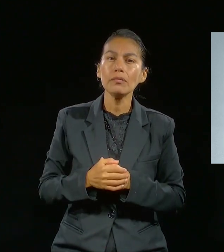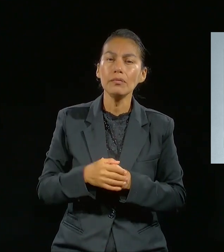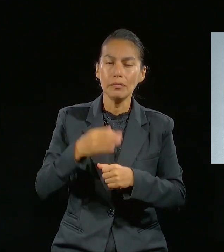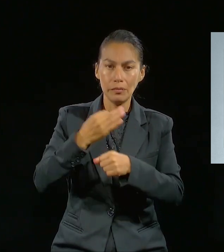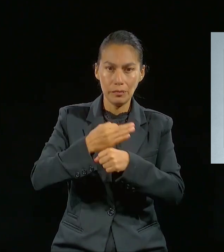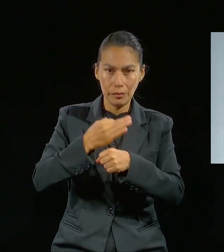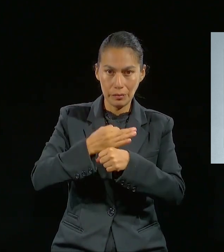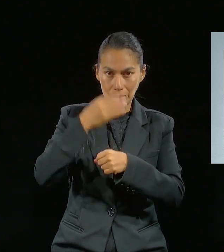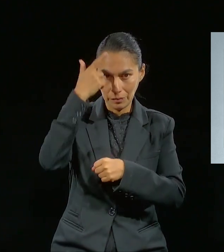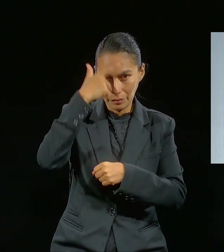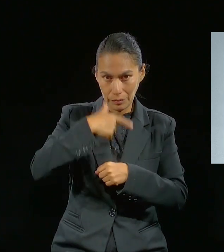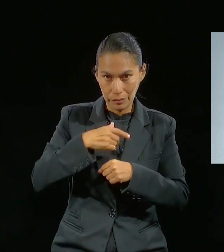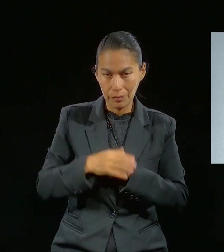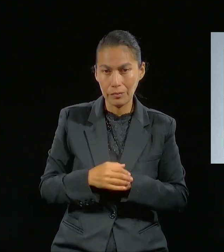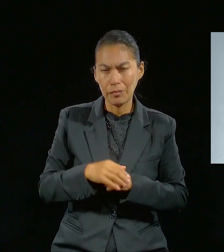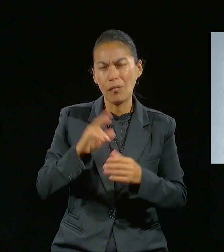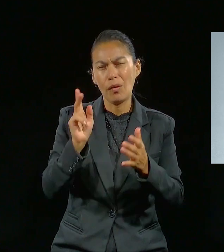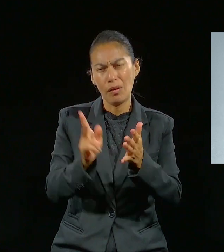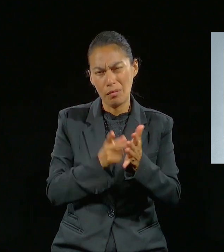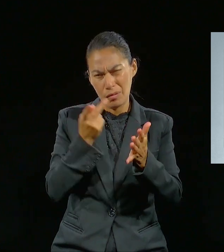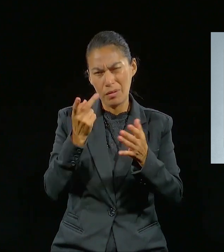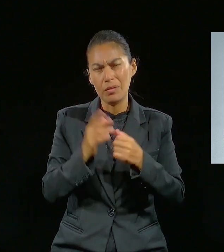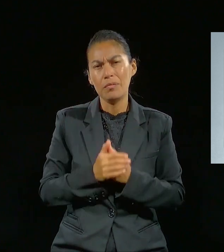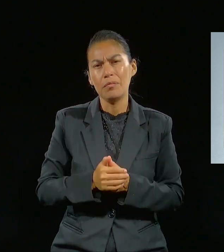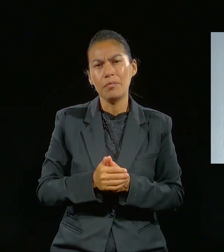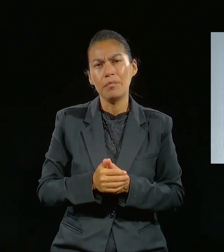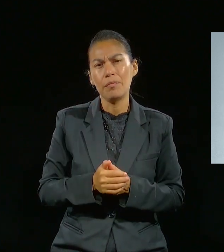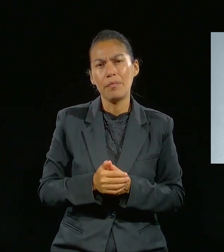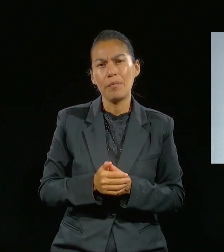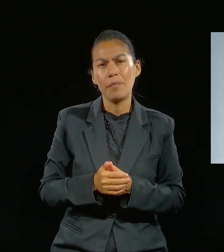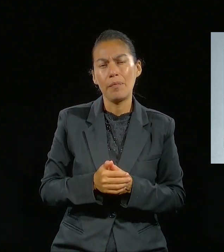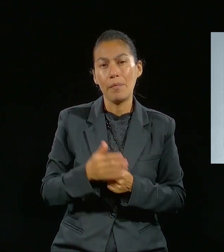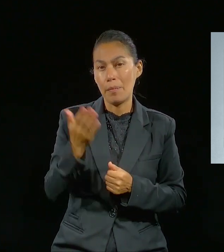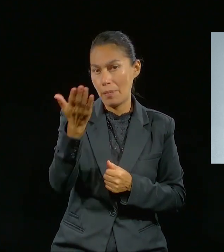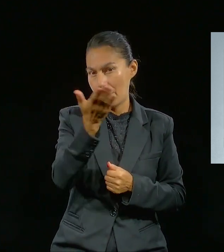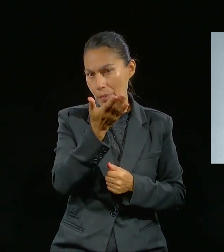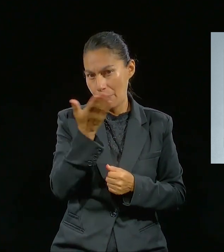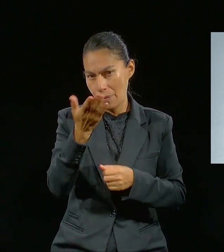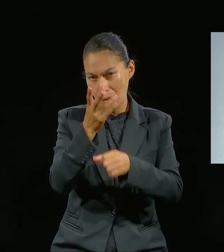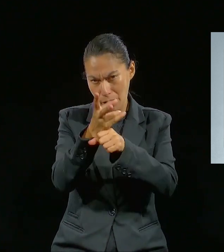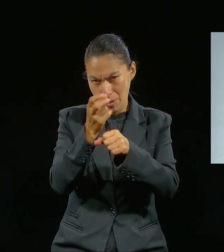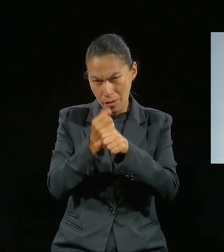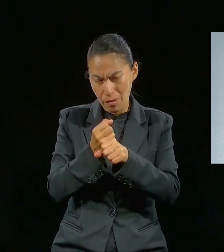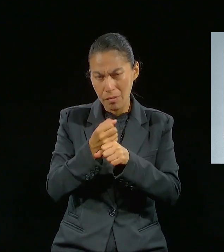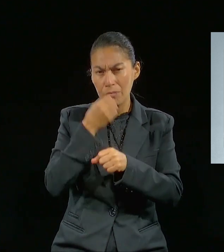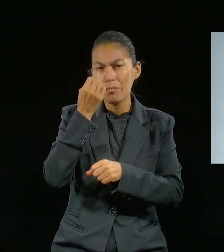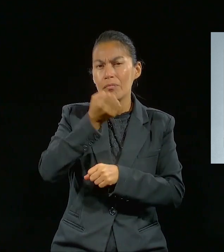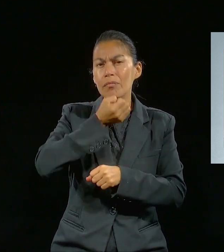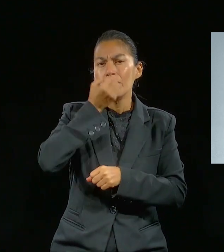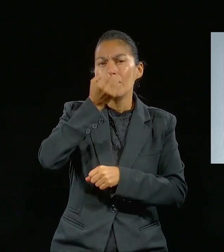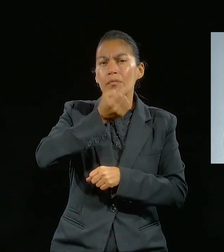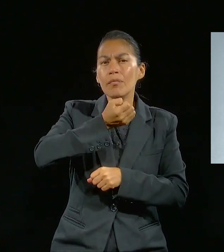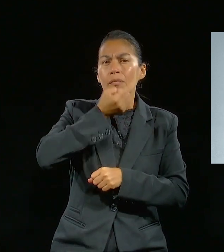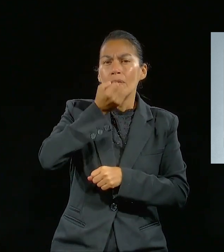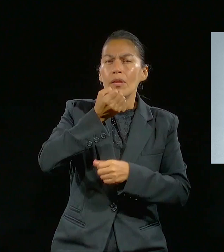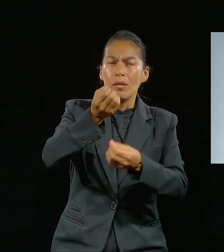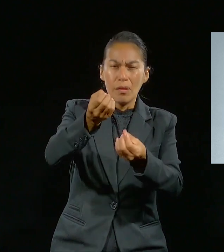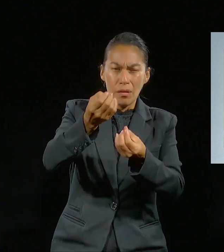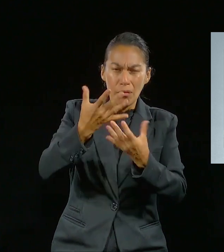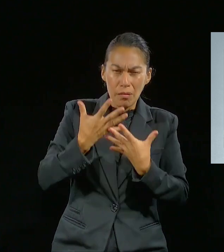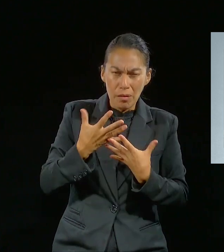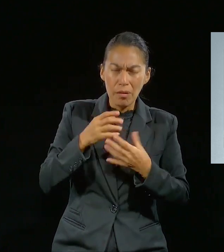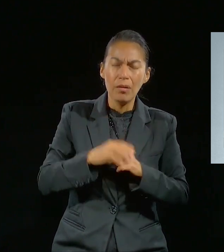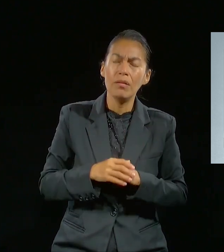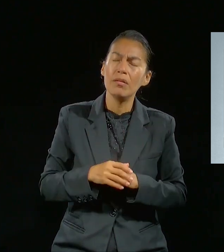Cristo. Esta noche invitamos nuevamente a todos a que envíen sus pedidos de oración